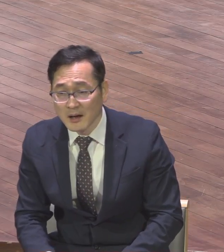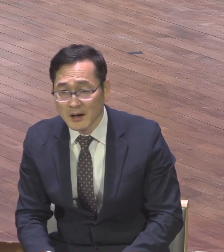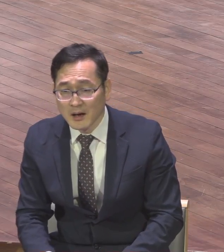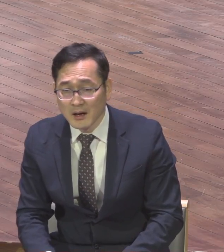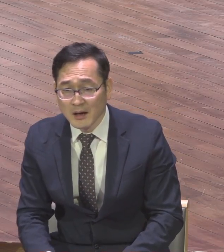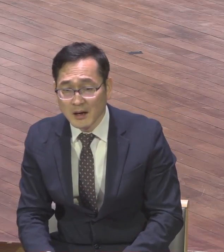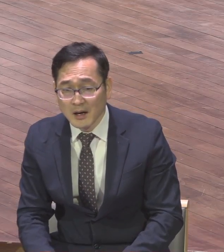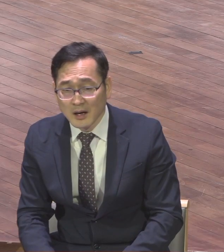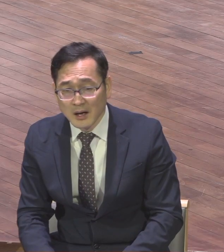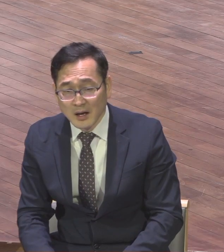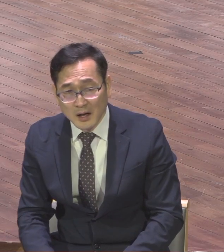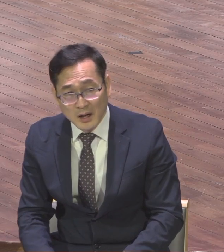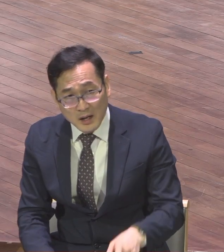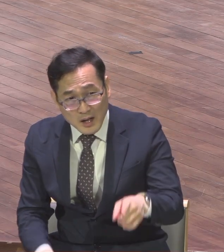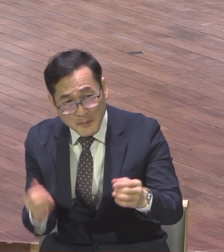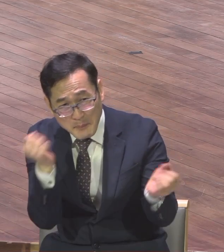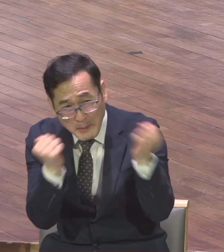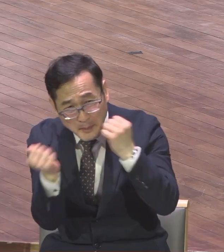그런데도 못 깨달아.